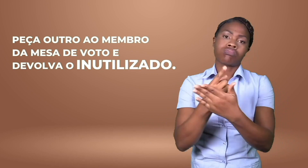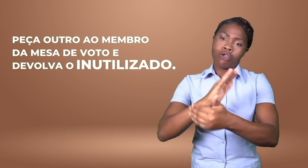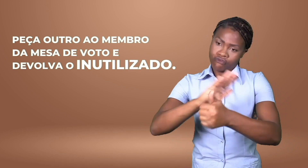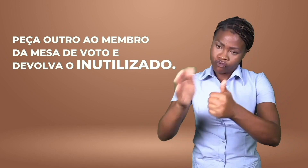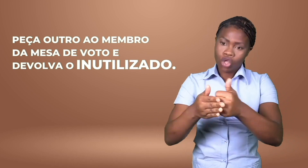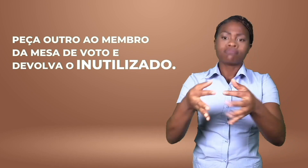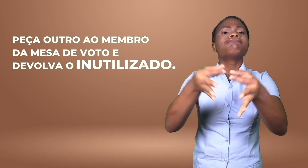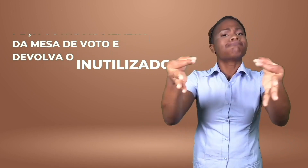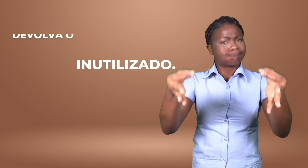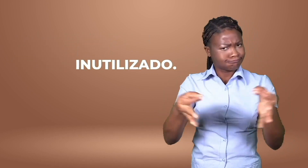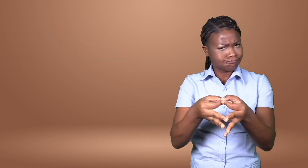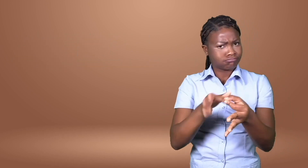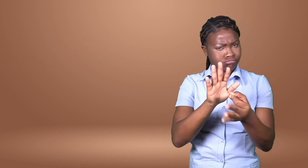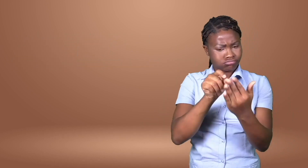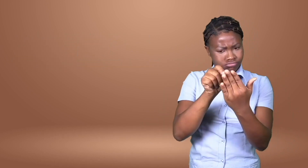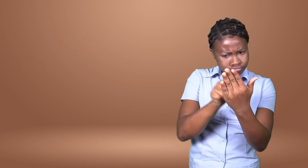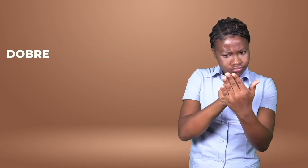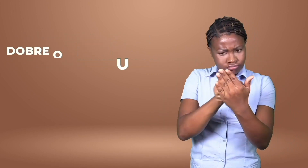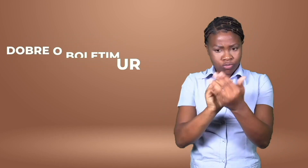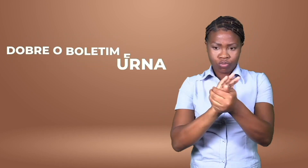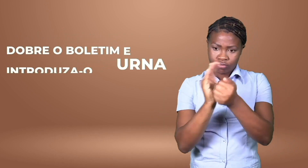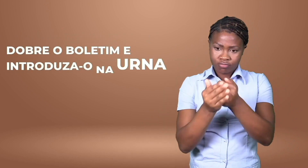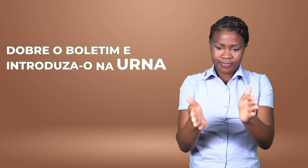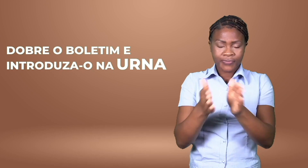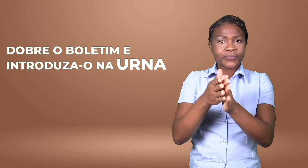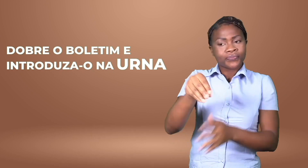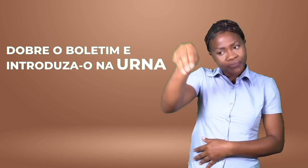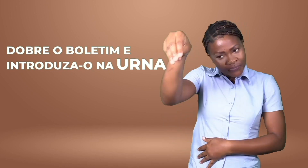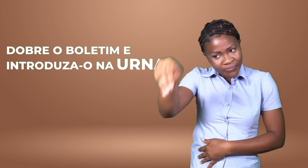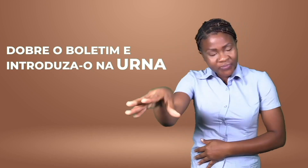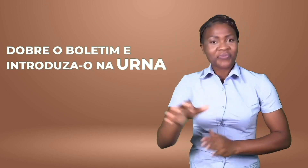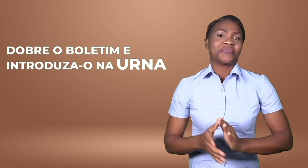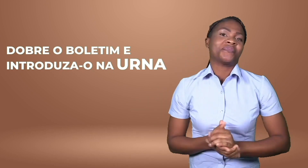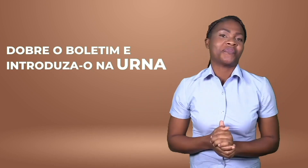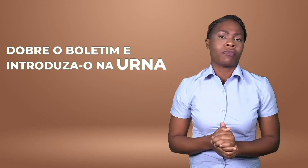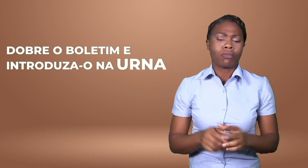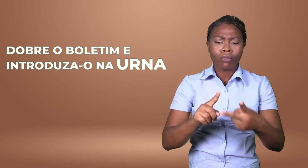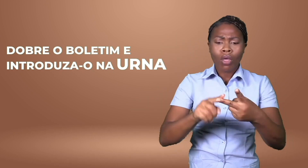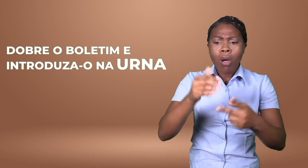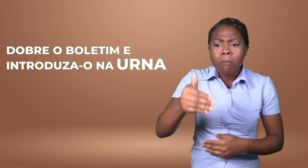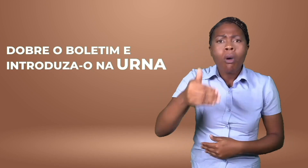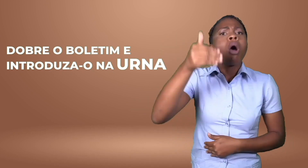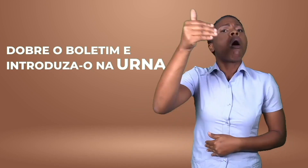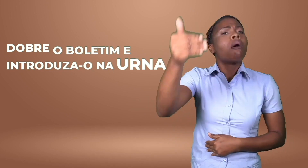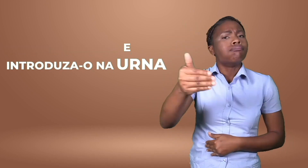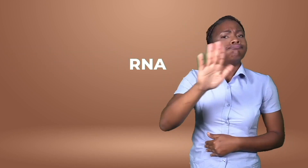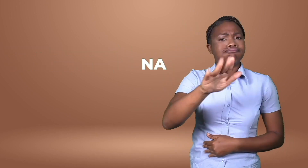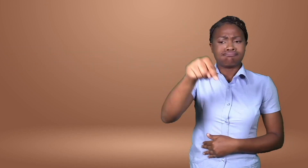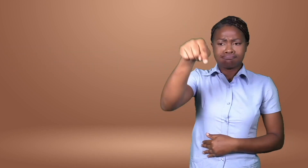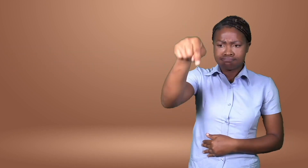devolva o inutilizado. Dobre o boletim e introduza-o na urna colocada para o efeito. Introduza o